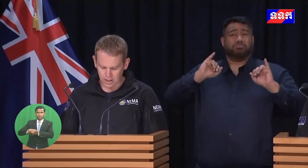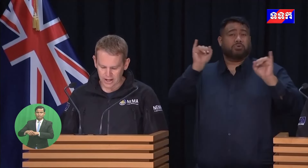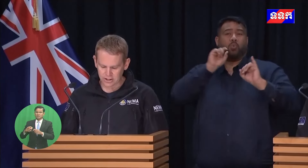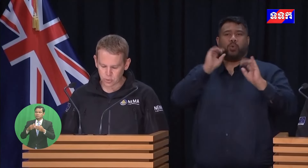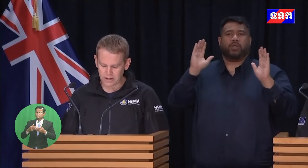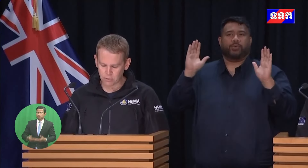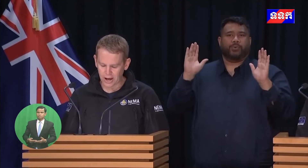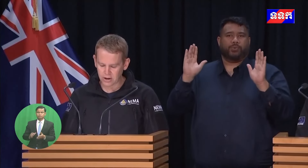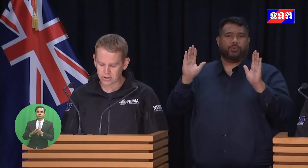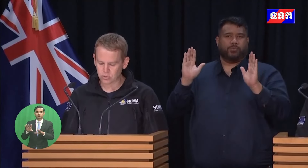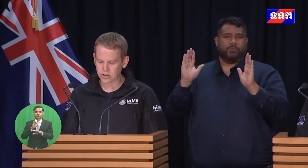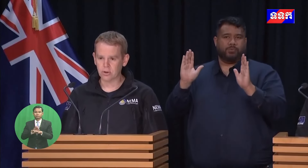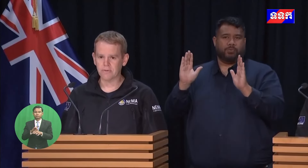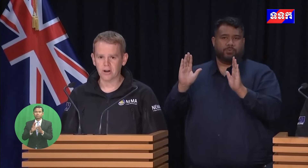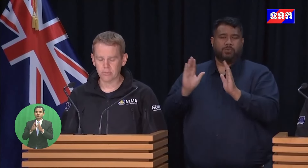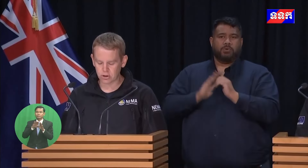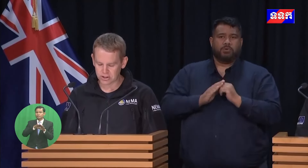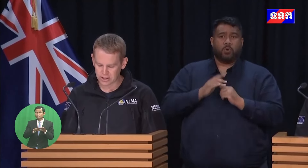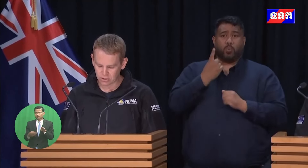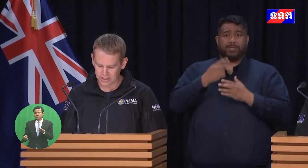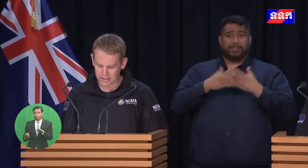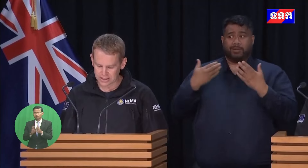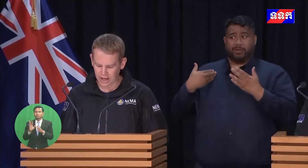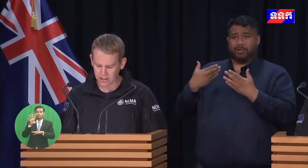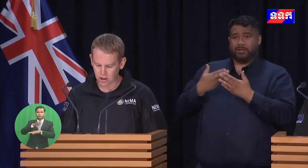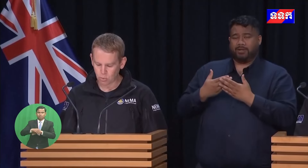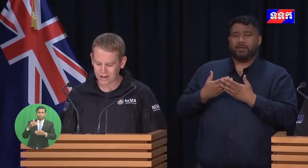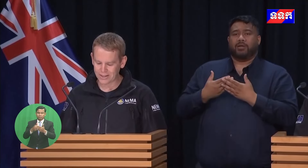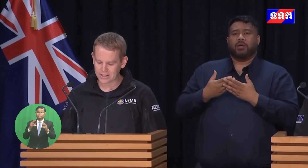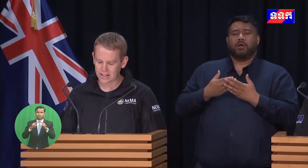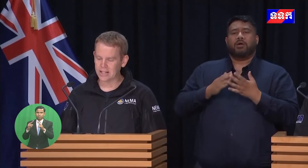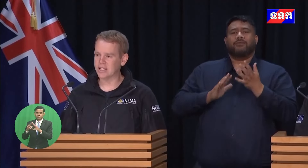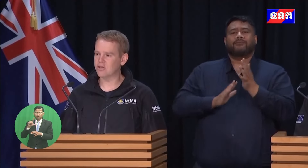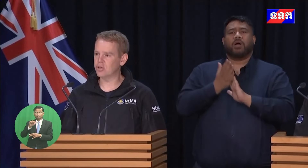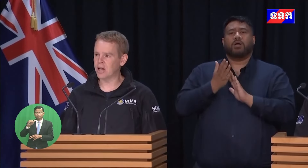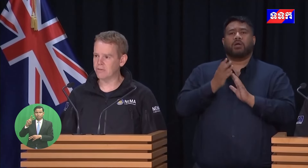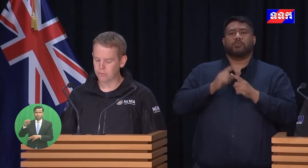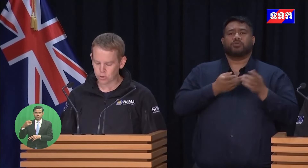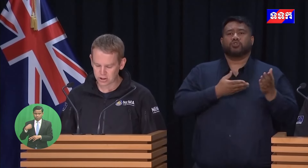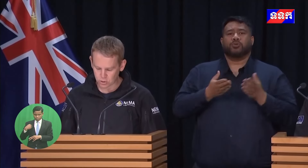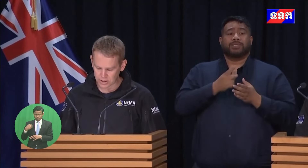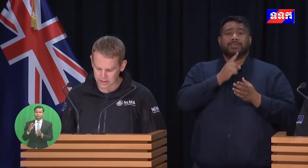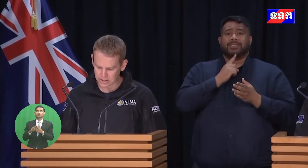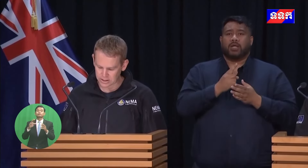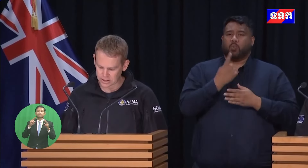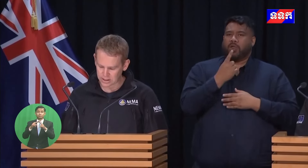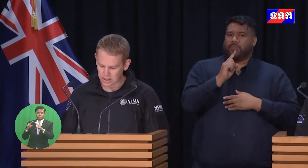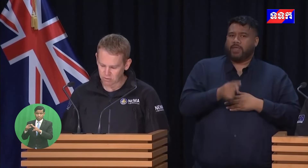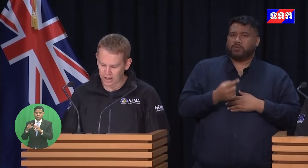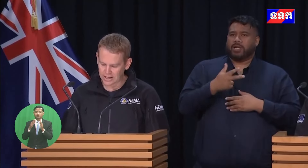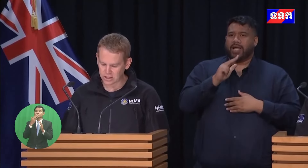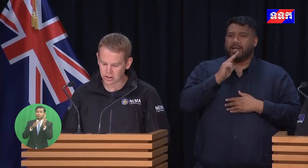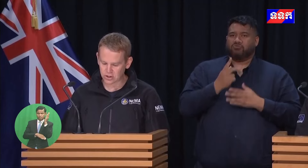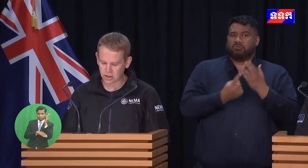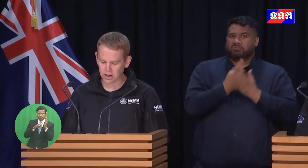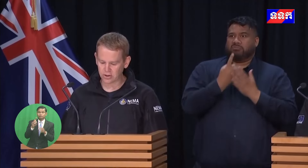រក្រោយពីពួកគេត្រូវបានដីបាក់សង្កត់លឿននៅពេលយប់ក្បែរទីក្រុងអូកឡែនទីក្រុងអូកឡែនត្រូវបានជន់លិចកាលពី